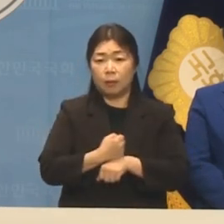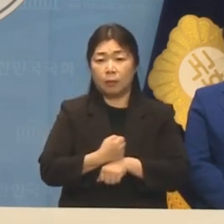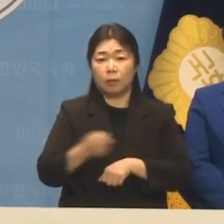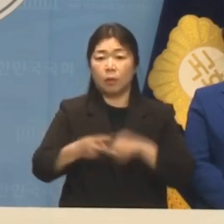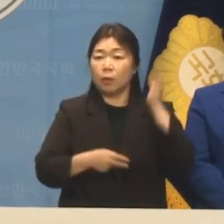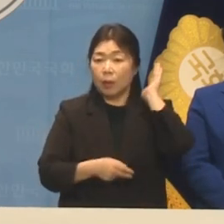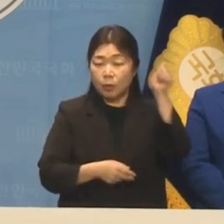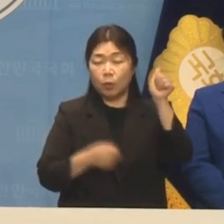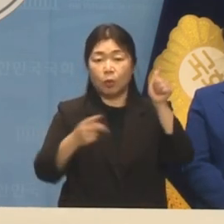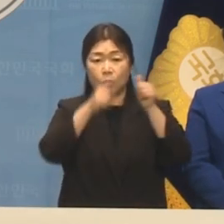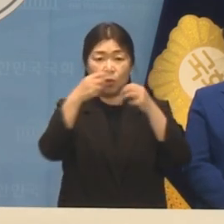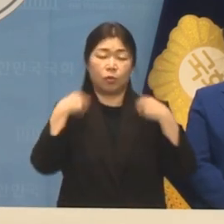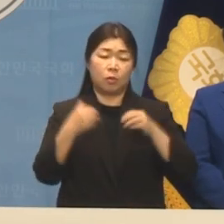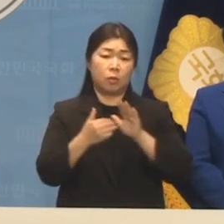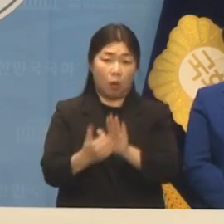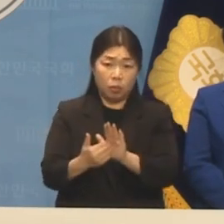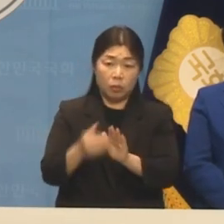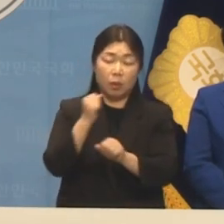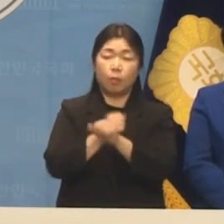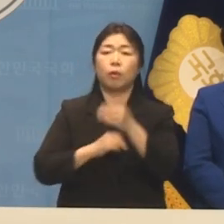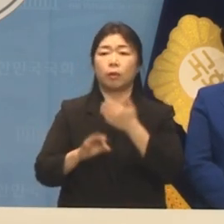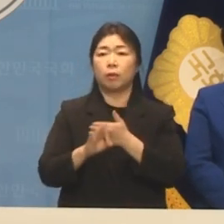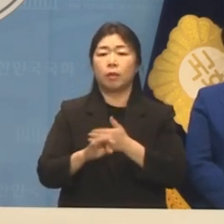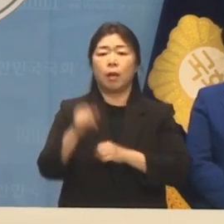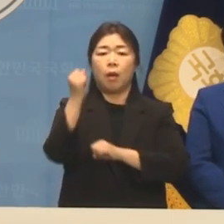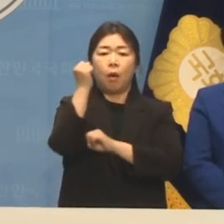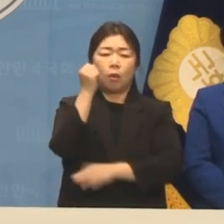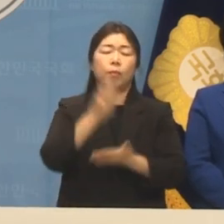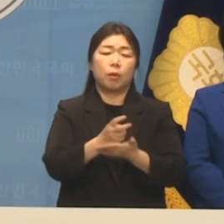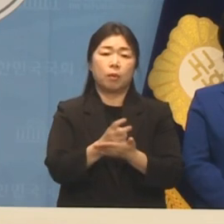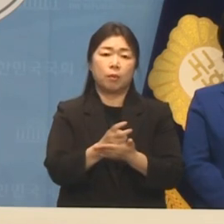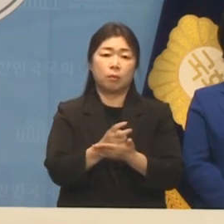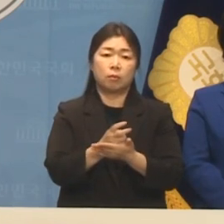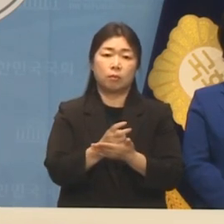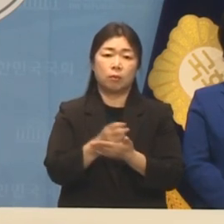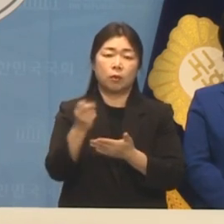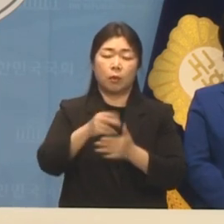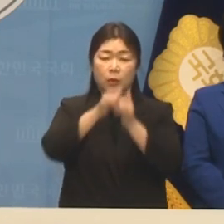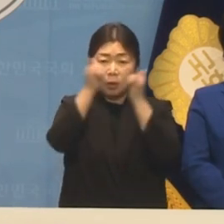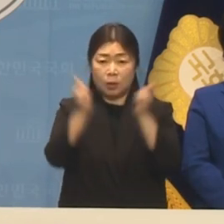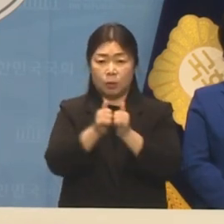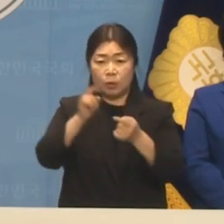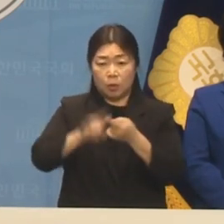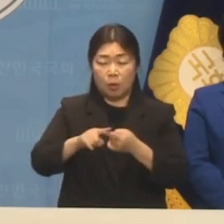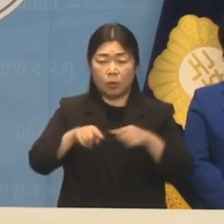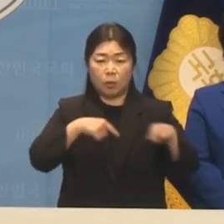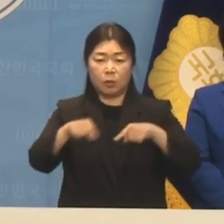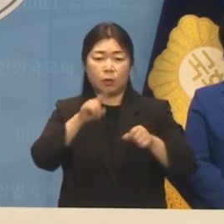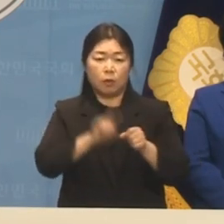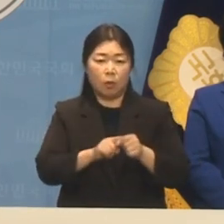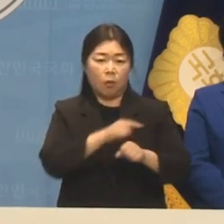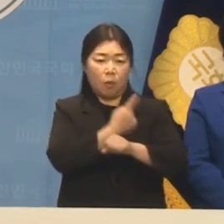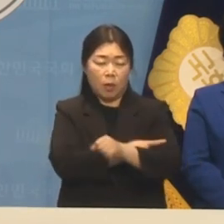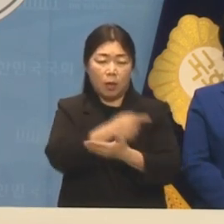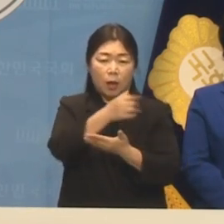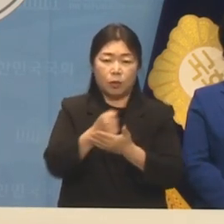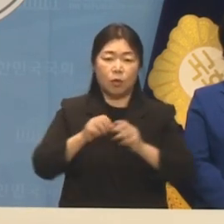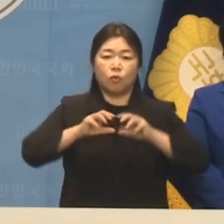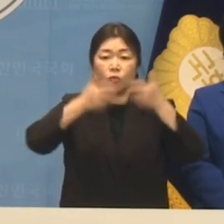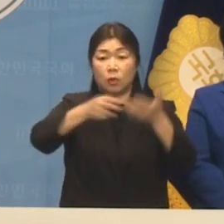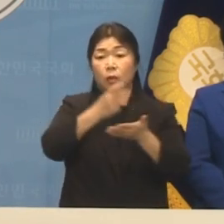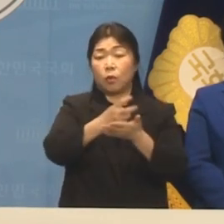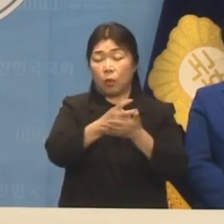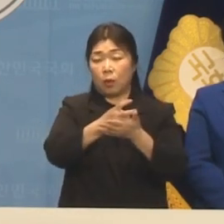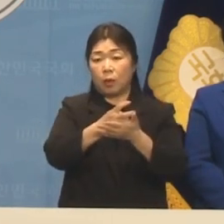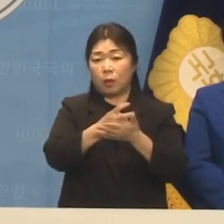대통령과 정부가 거부권을 행사한다면 헌법과 시민적 정치적 권리에 관한 국제규약에 따른 국가의